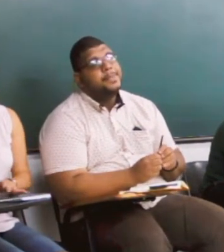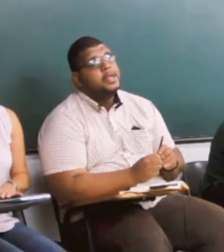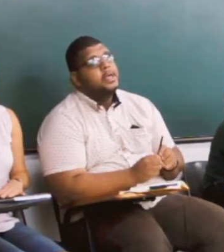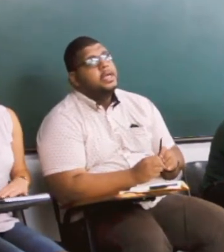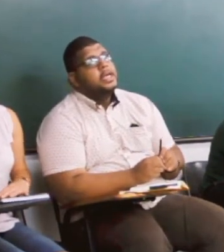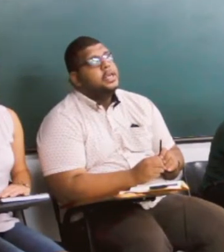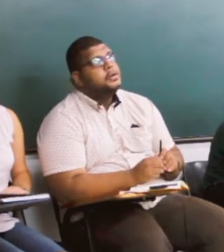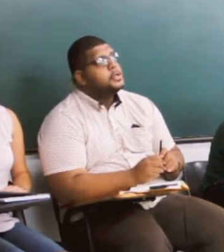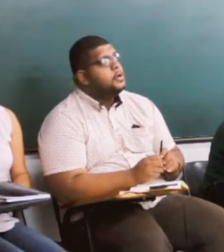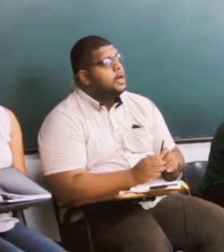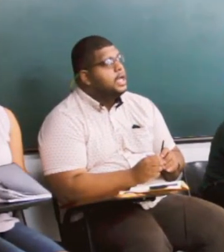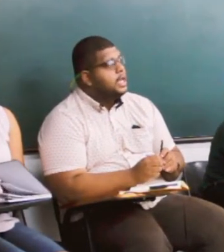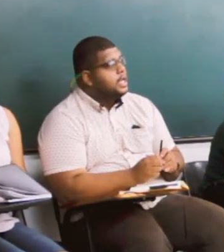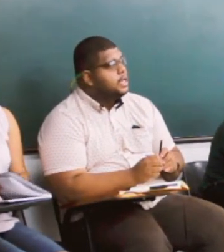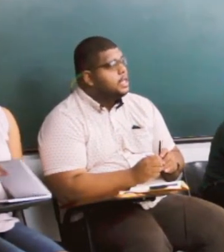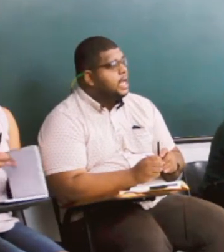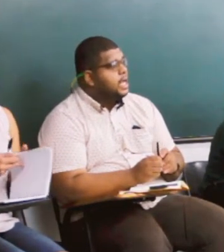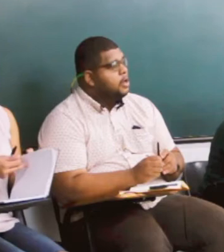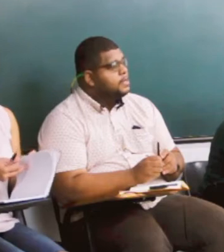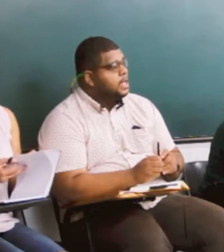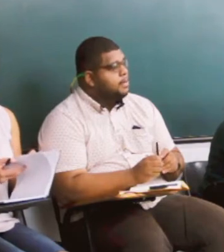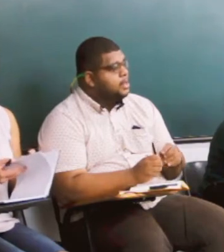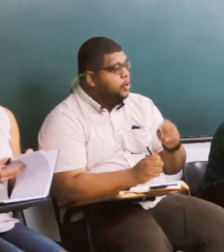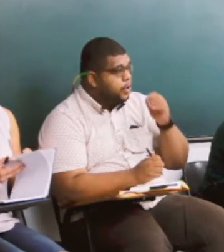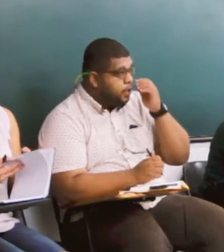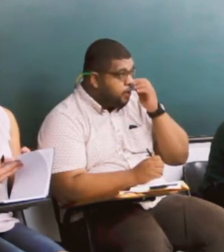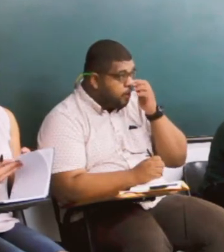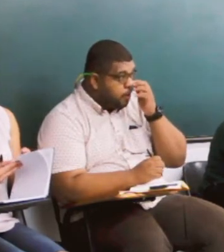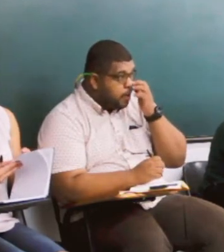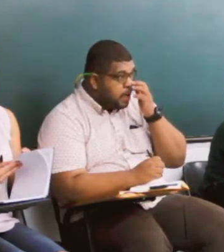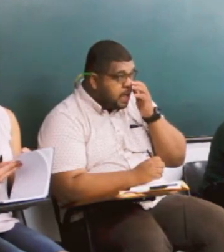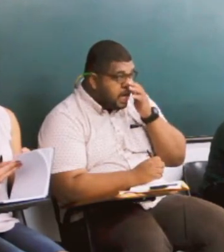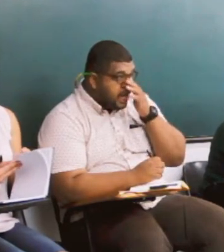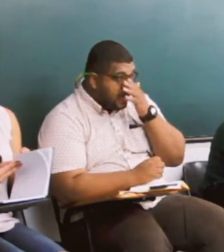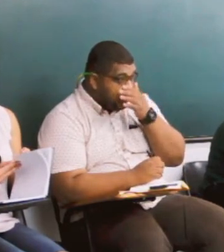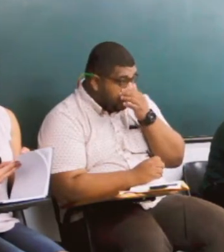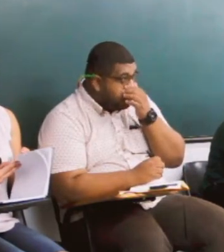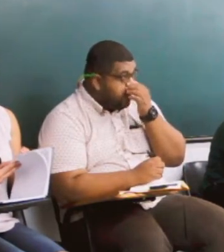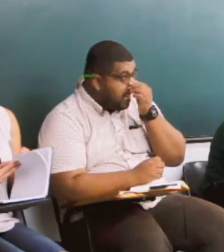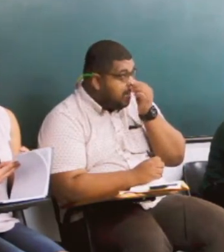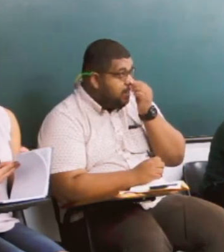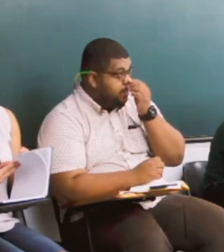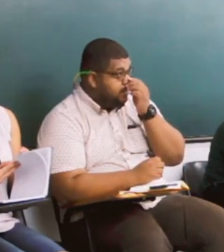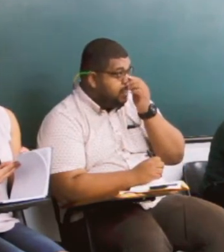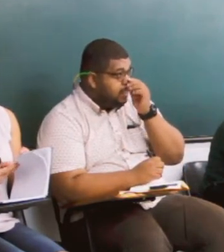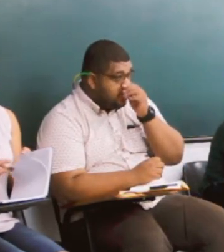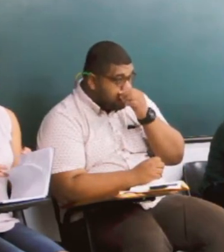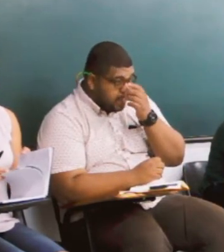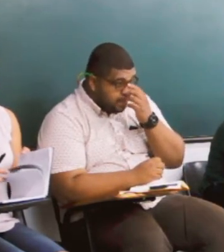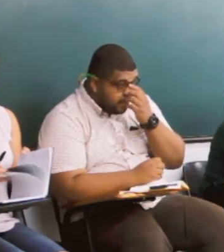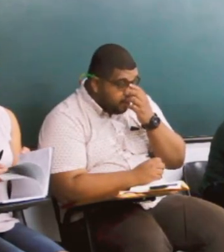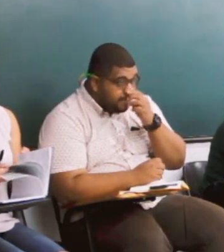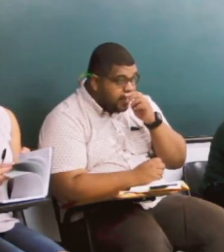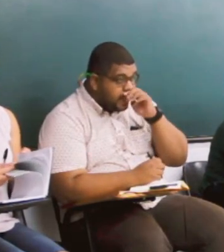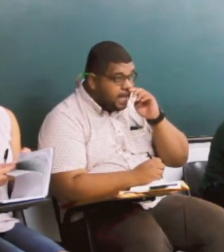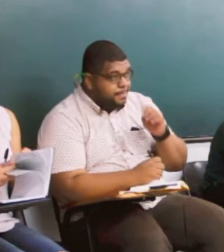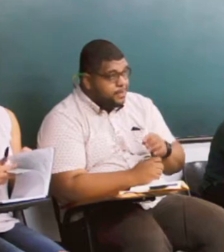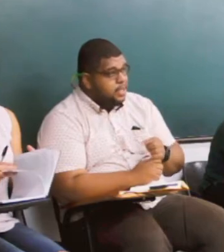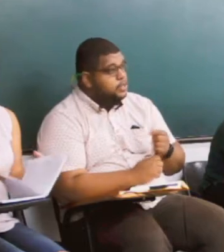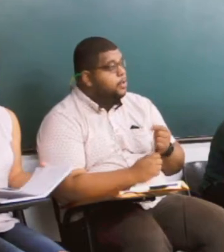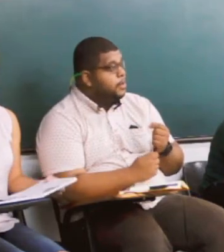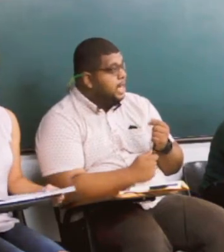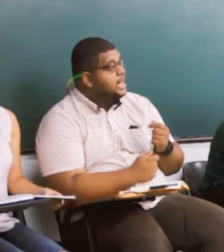Latinoamérica, y otro del Observatorio Regional, ¿sí?,